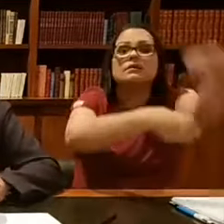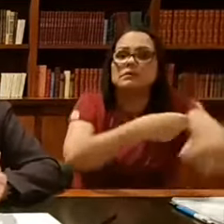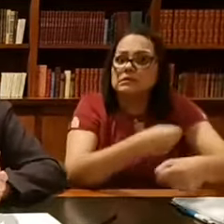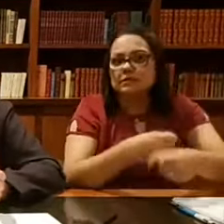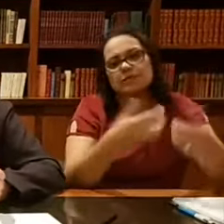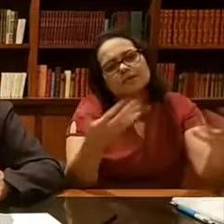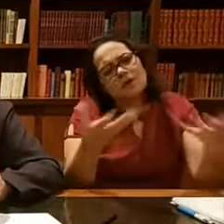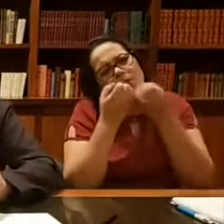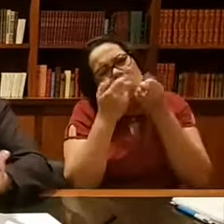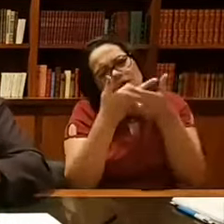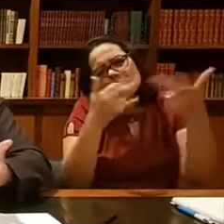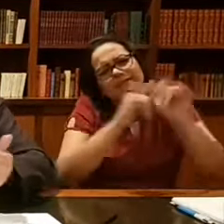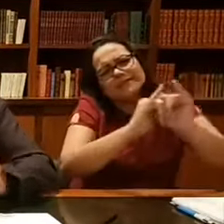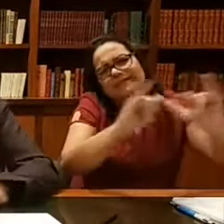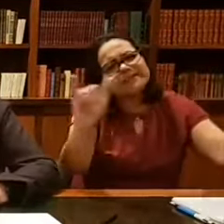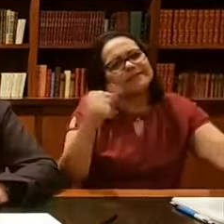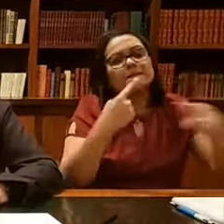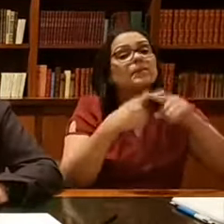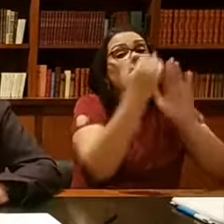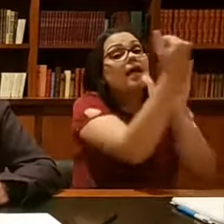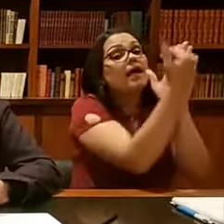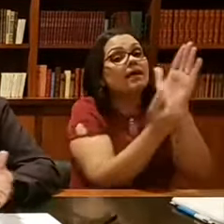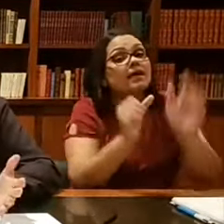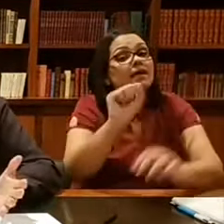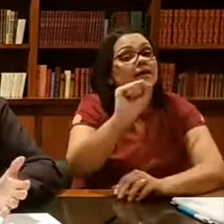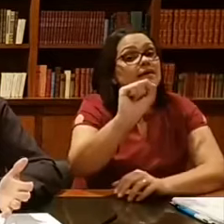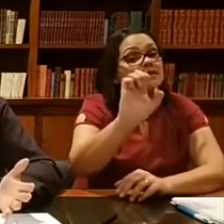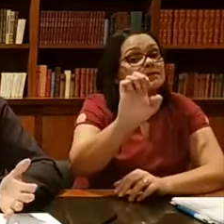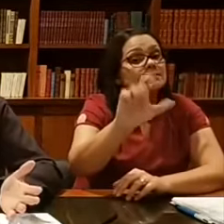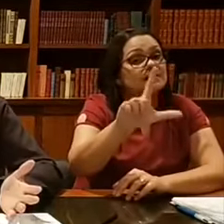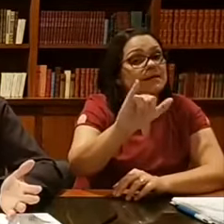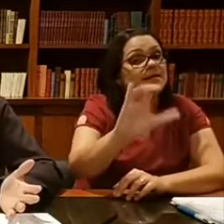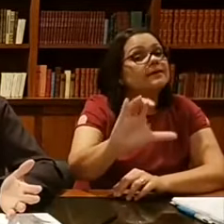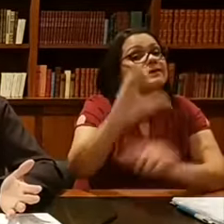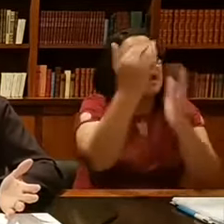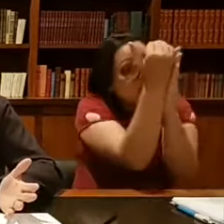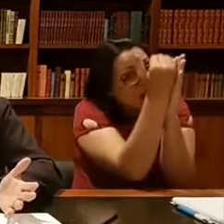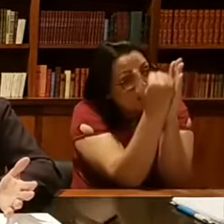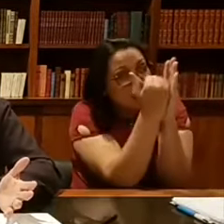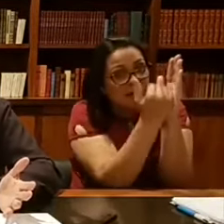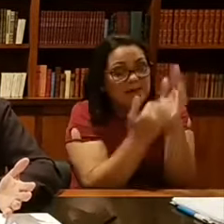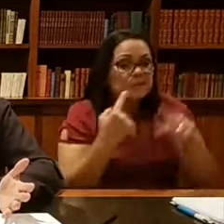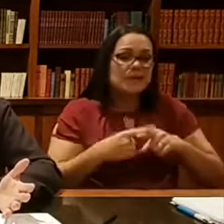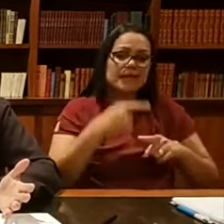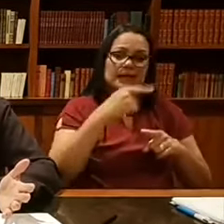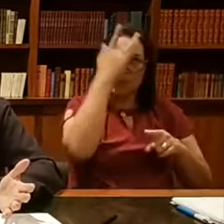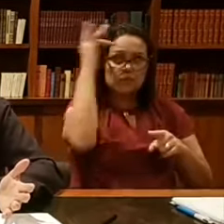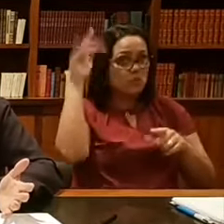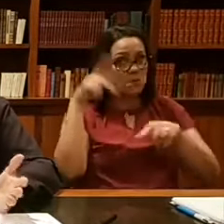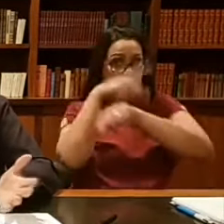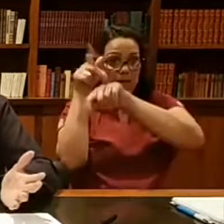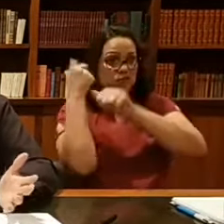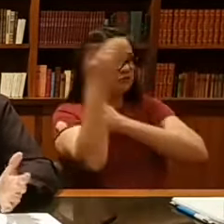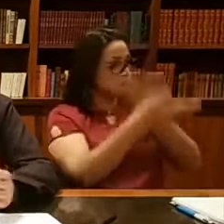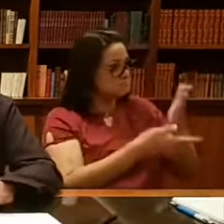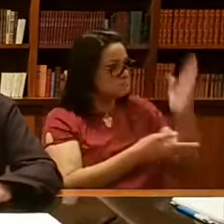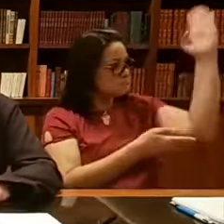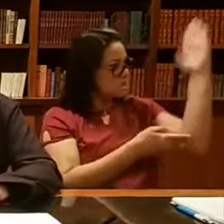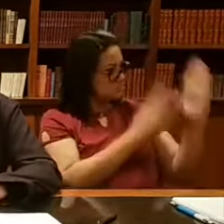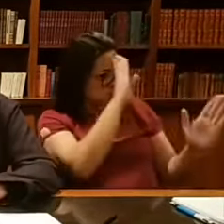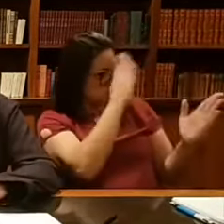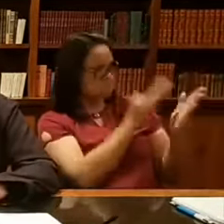uma boa notícia, né? E por que cai a taxa Selic? Porque o Brasil vai restabelecendo a sua confiança. Tá? É isso que está